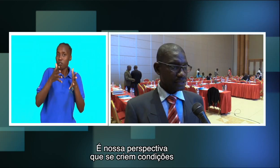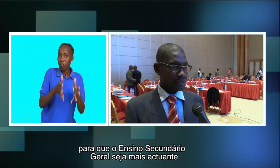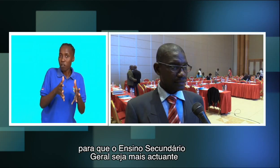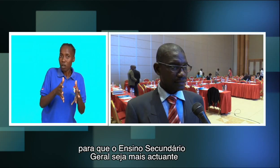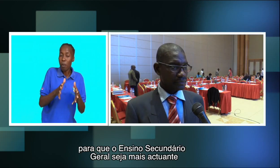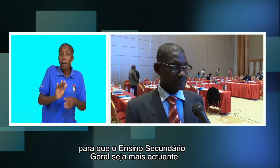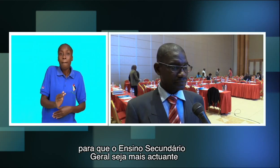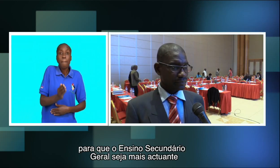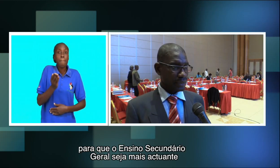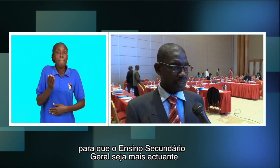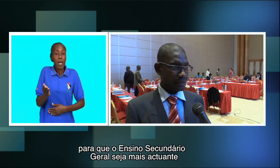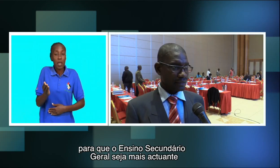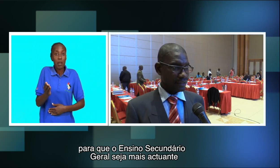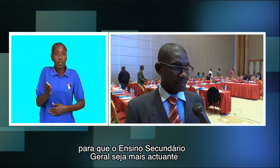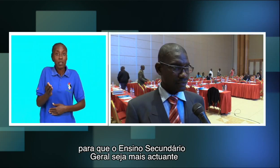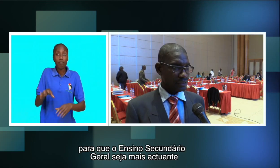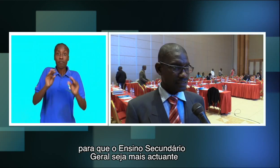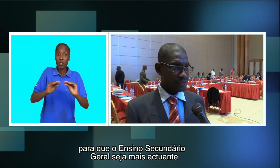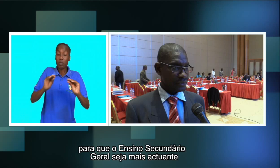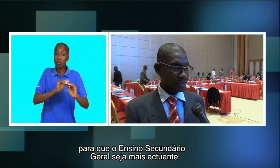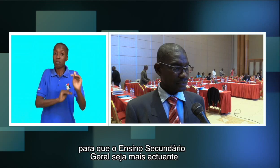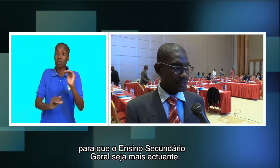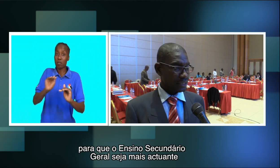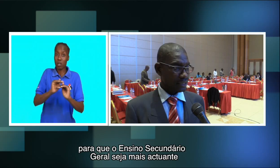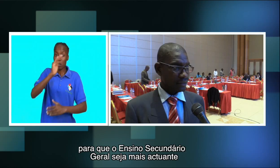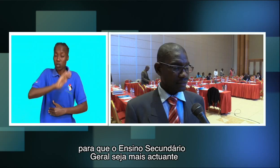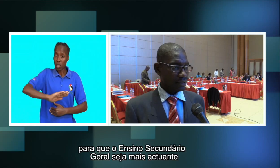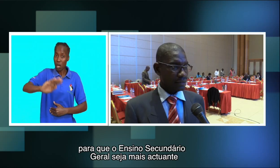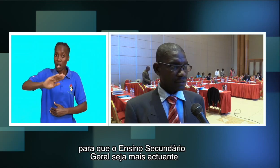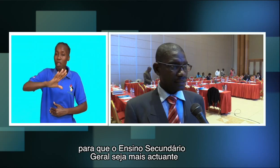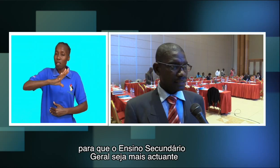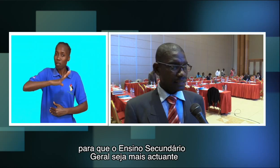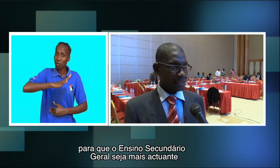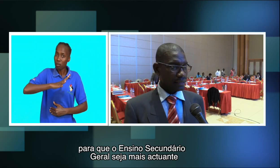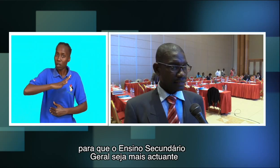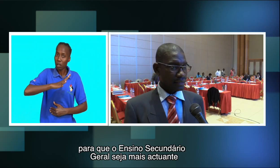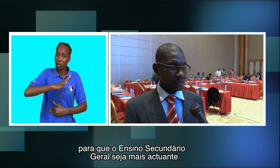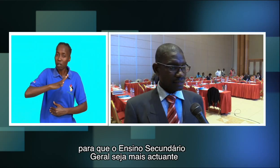condições para que o ensino secundário geral